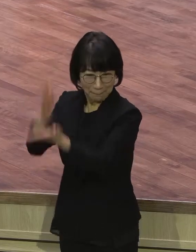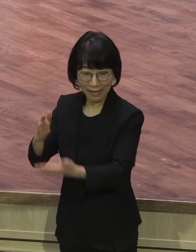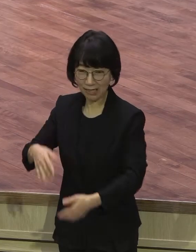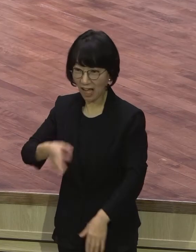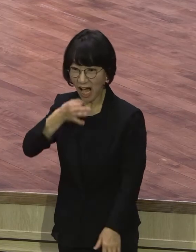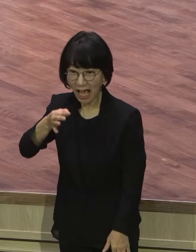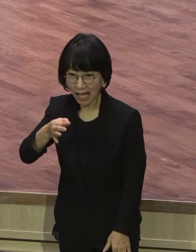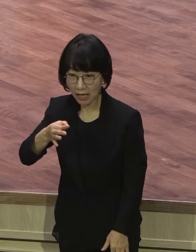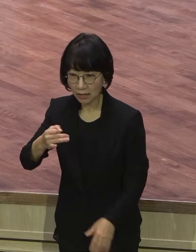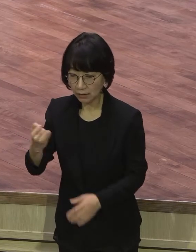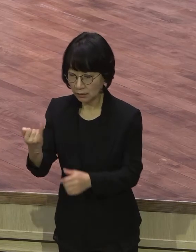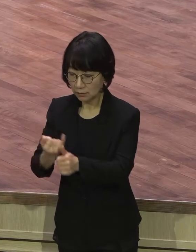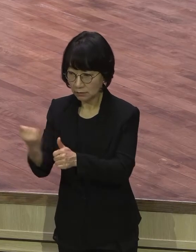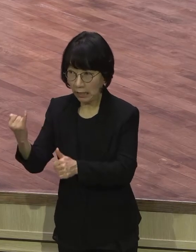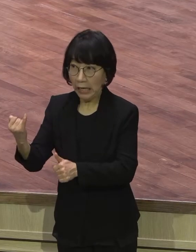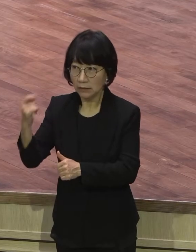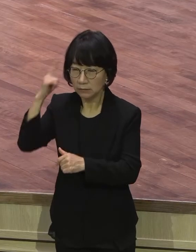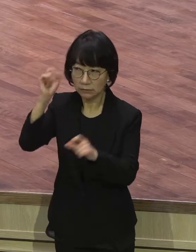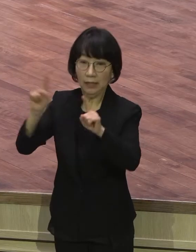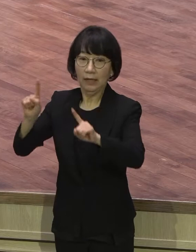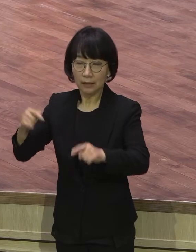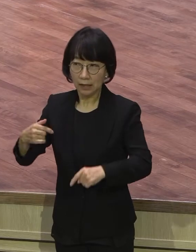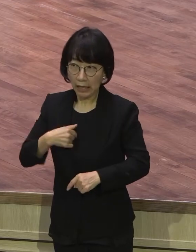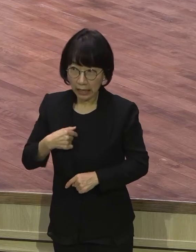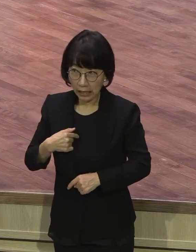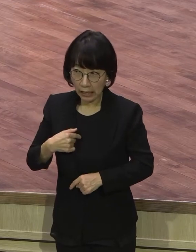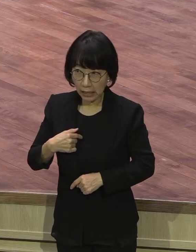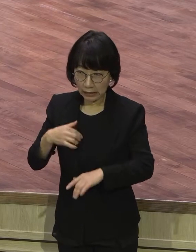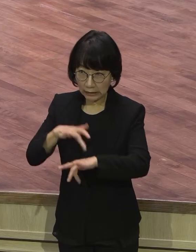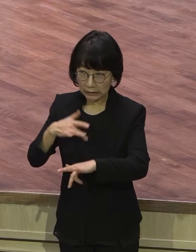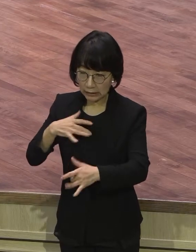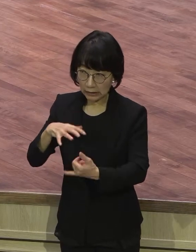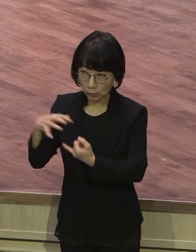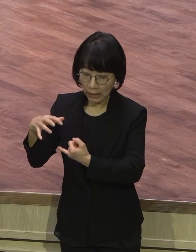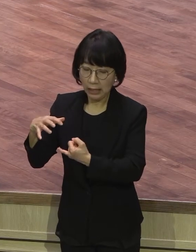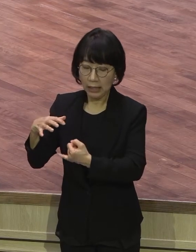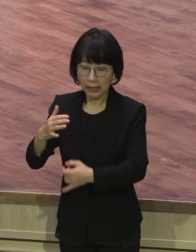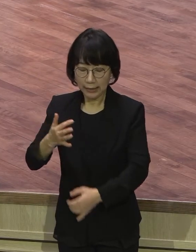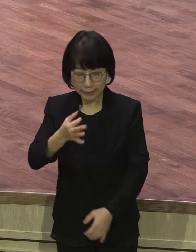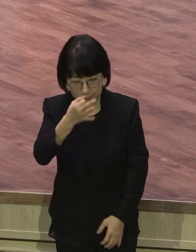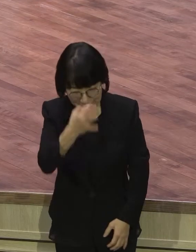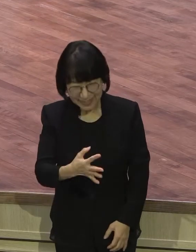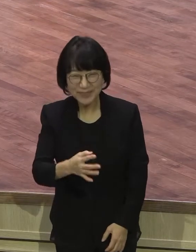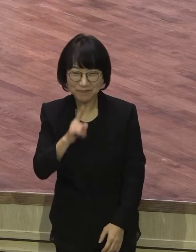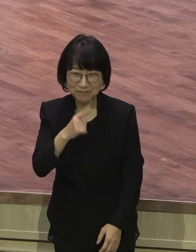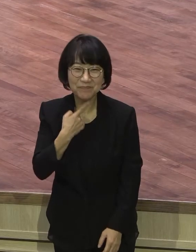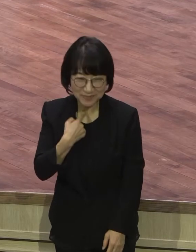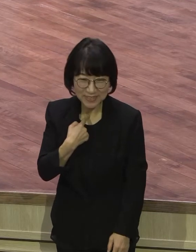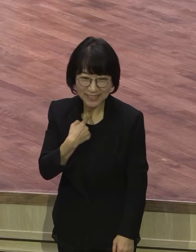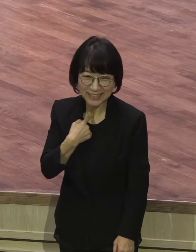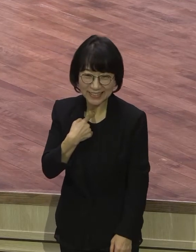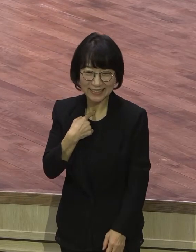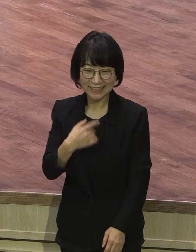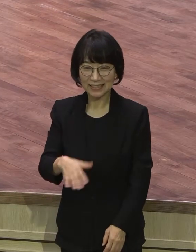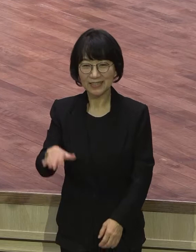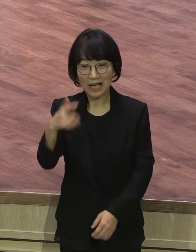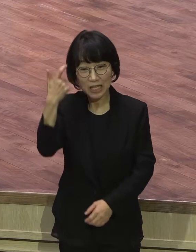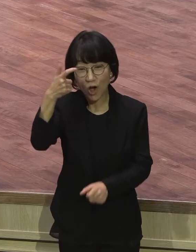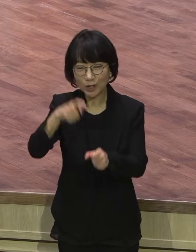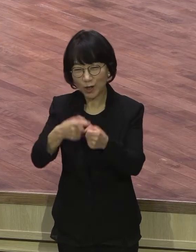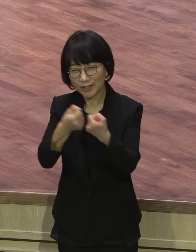그러니까 이 사모가 정신 부쩍 차려. 아 내가 사단에 당했구나. 그리 되는 겁니다. 여러분 영적 싸움을